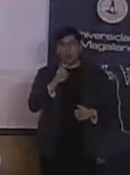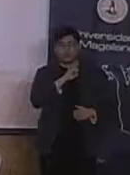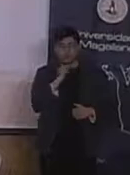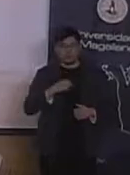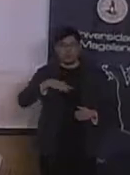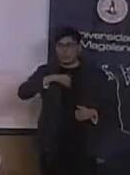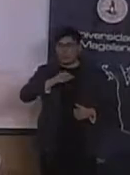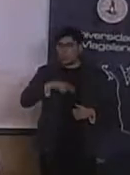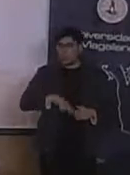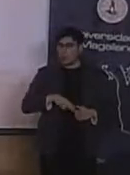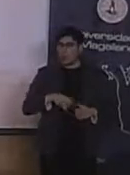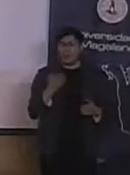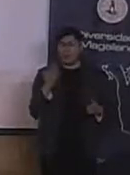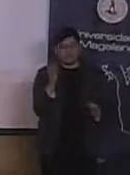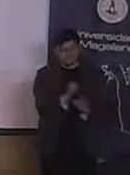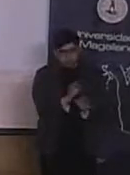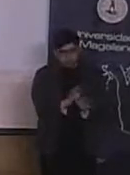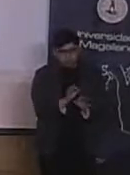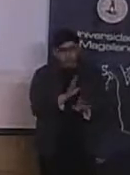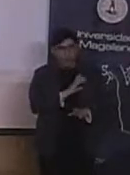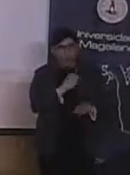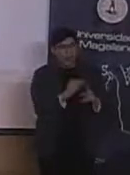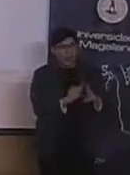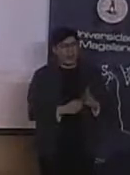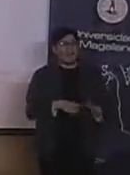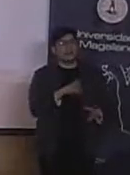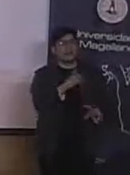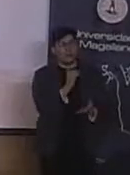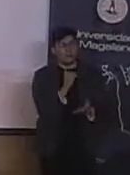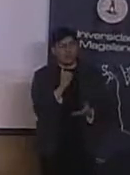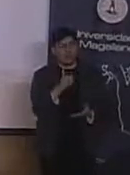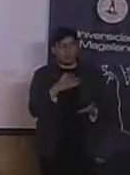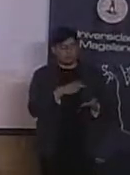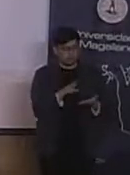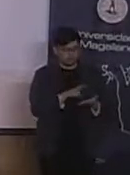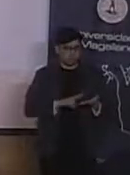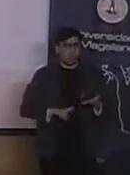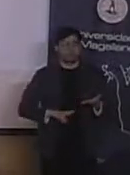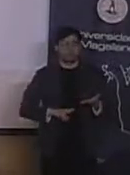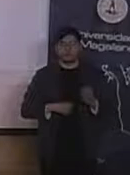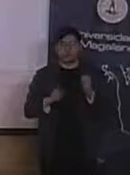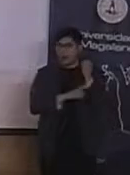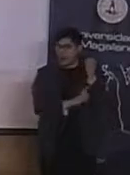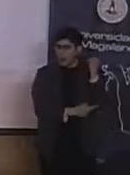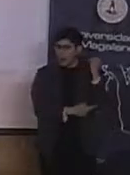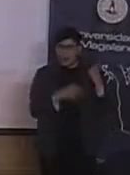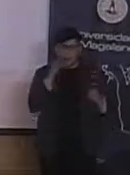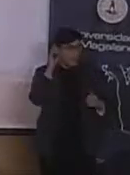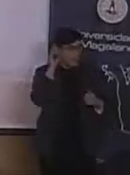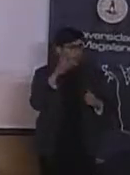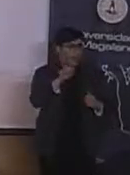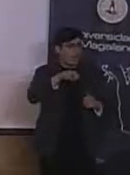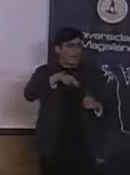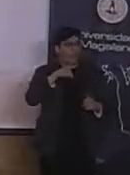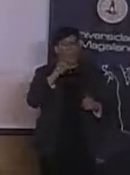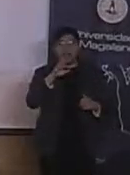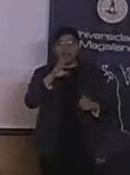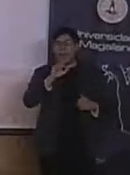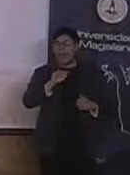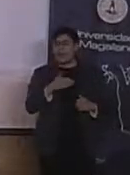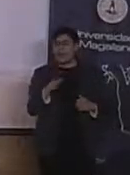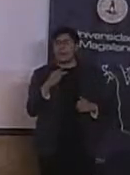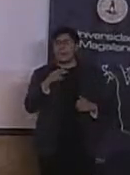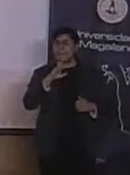a tipo de discapacidad lo que será realizado por la abogada andrea álvarez veras es parte de la jornada